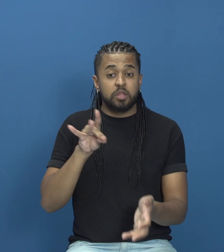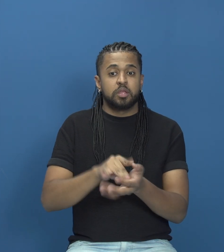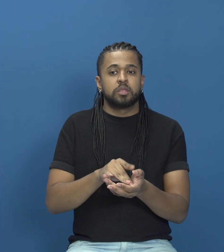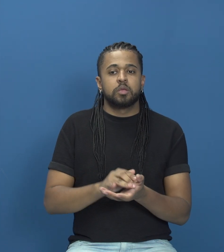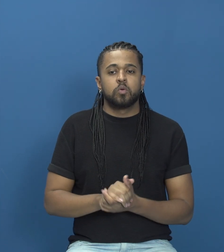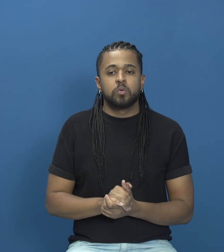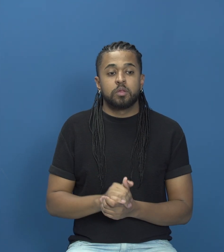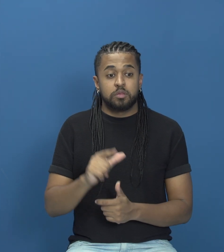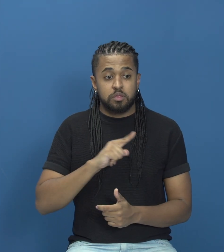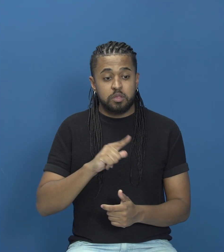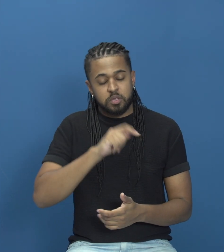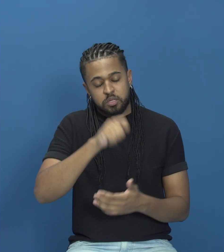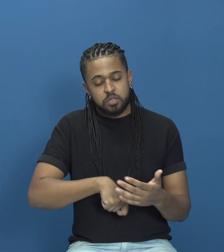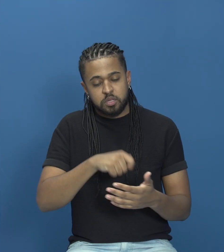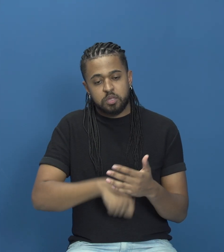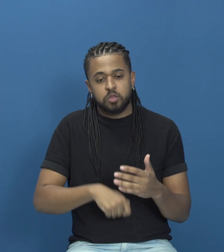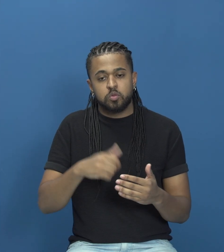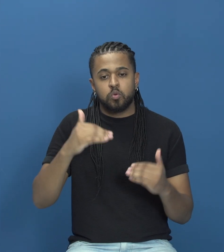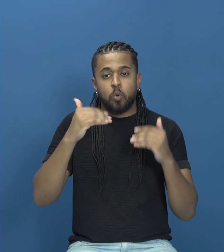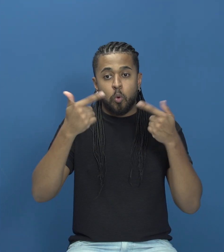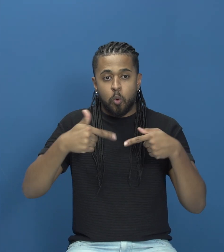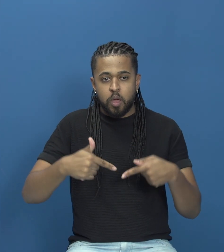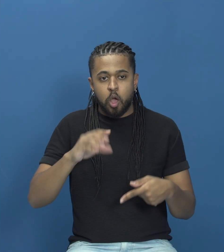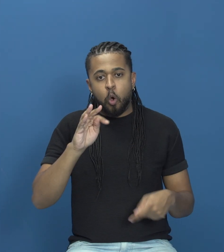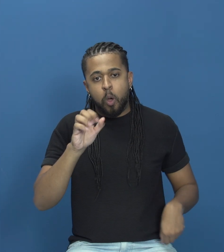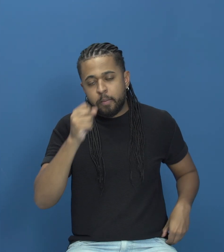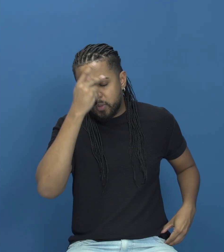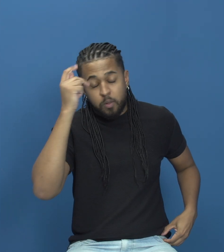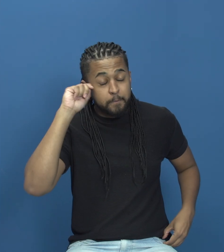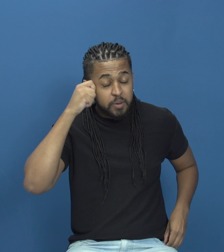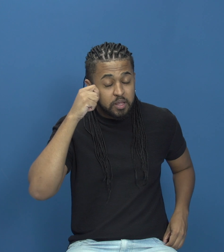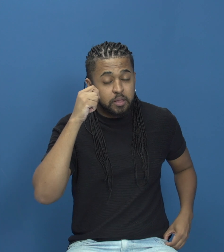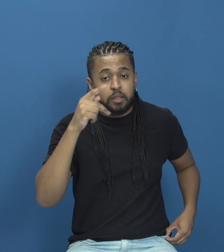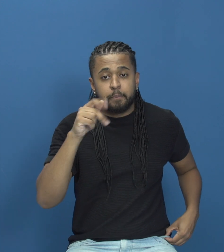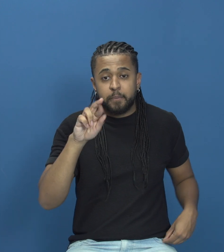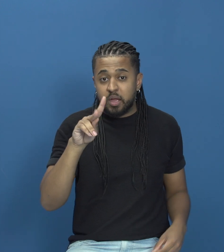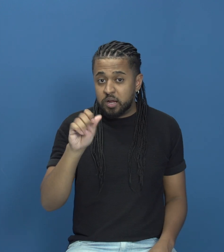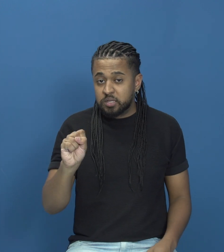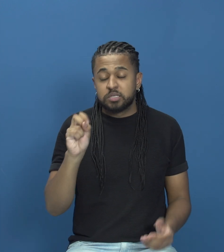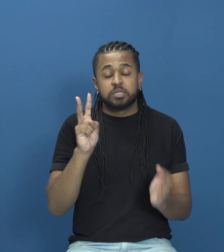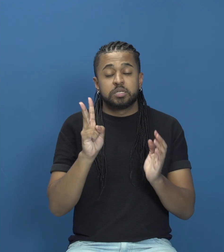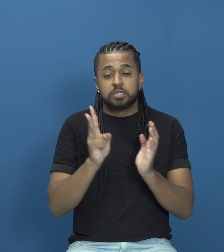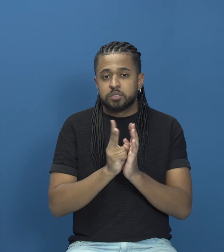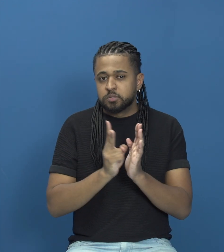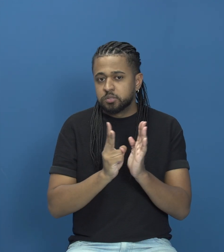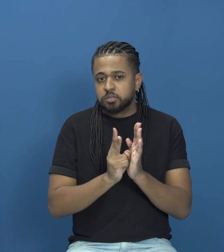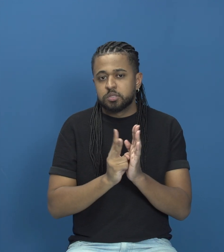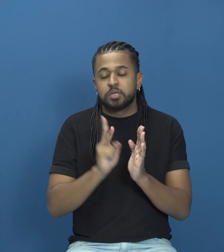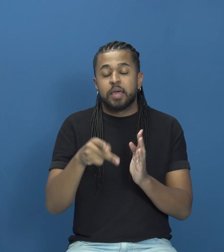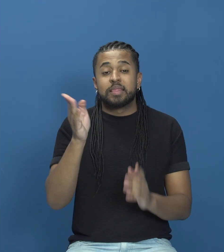validação e tenha se inscrito para concorrer em cota para pessoas pretas, pardas e indígenas,